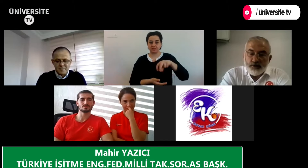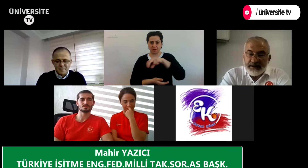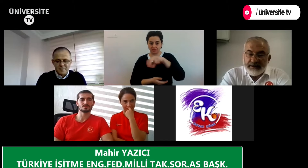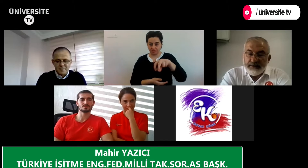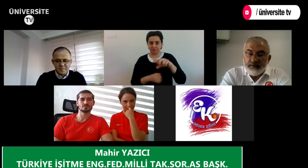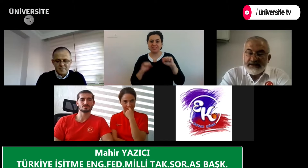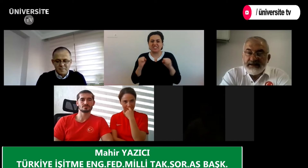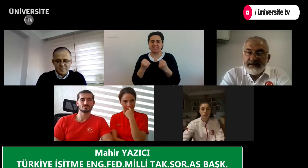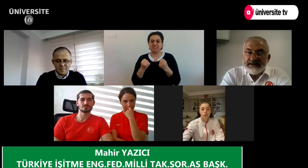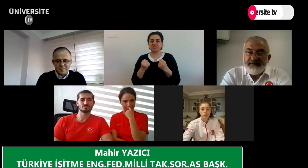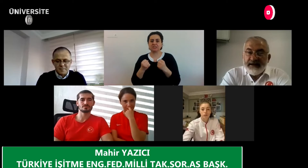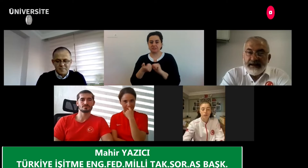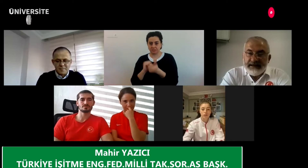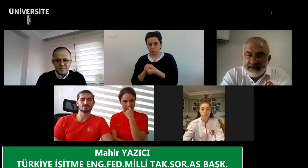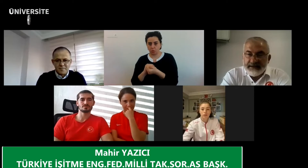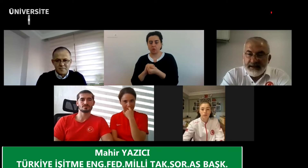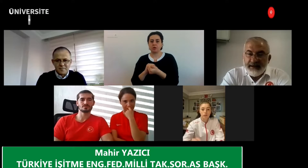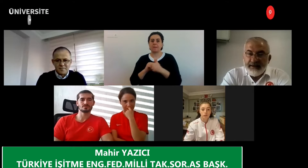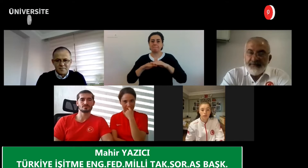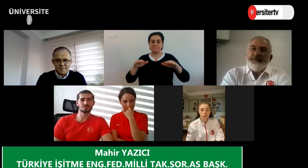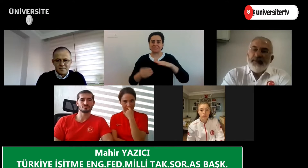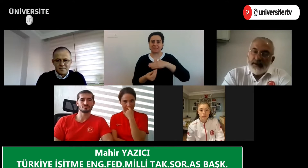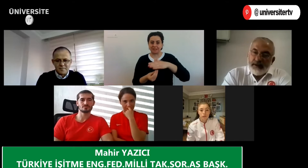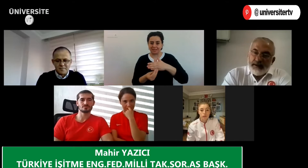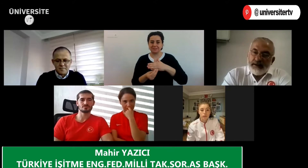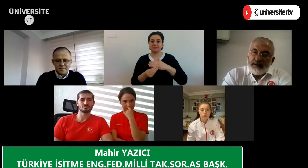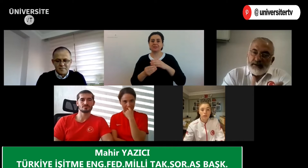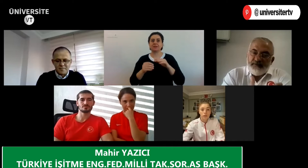kış oyunları, masa tenisi ve yelkende de